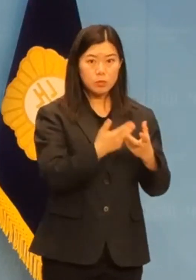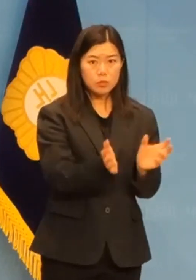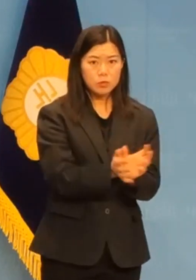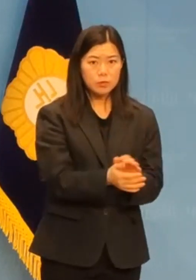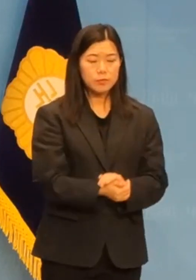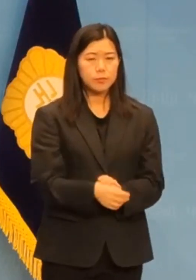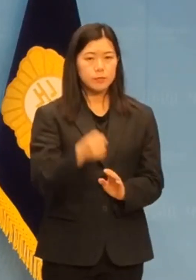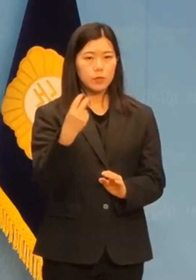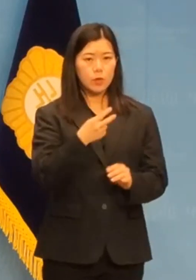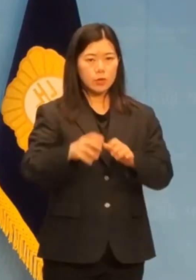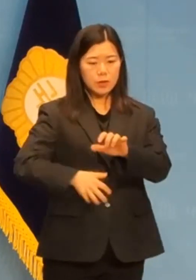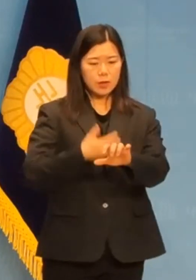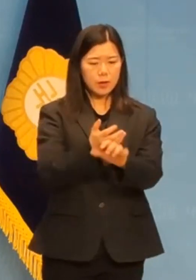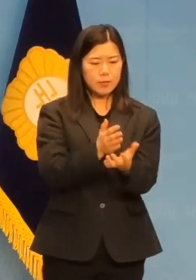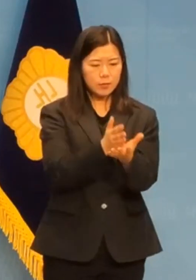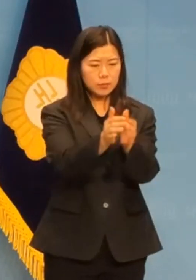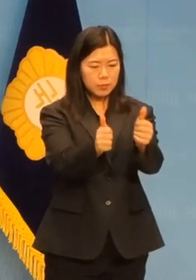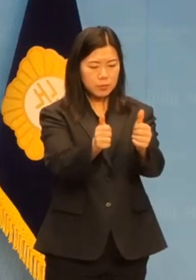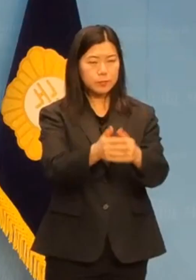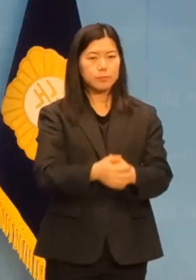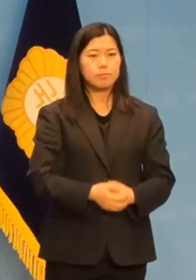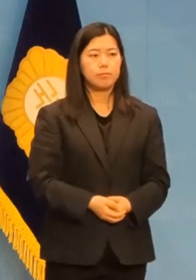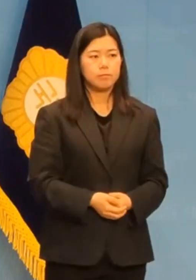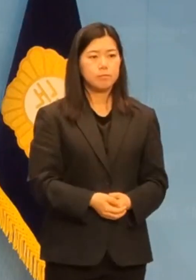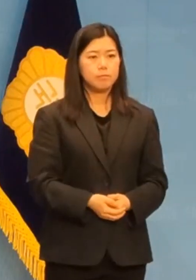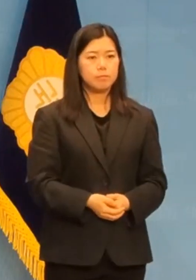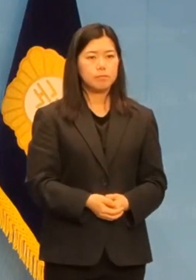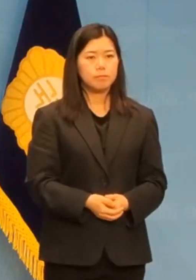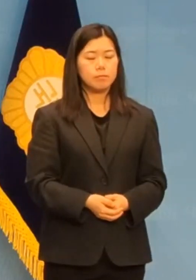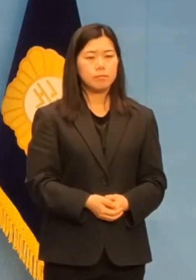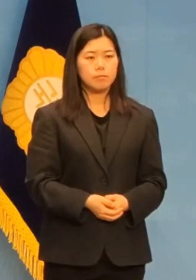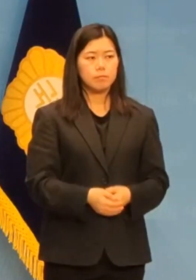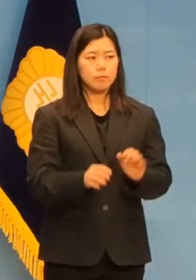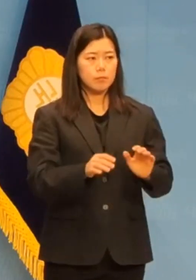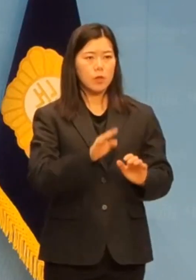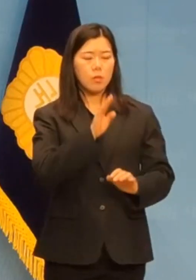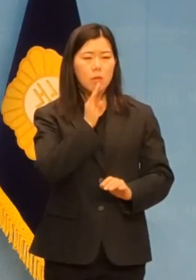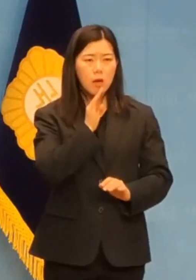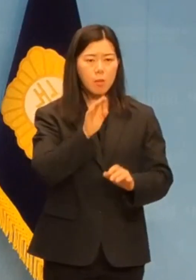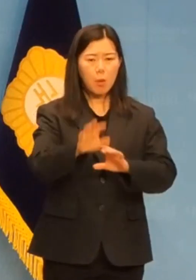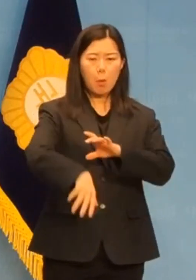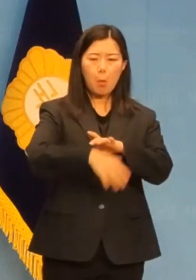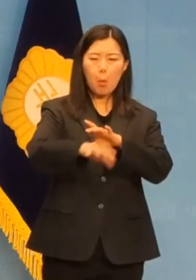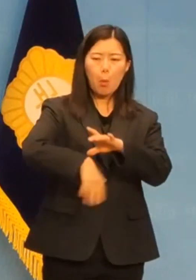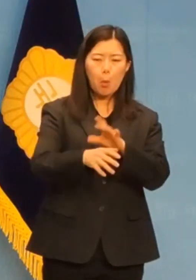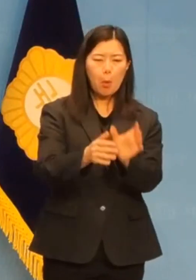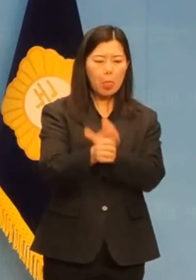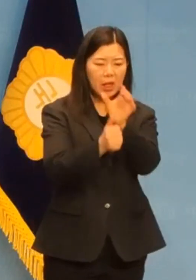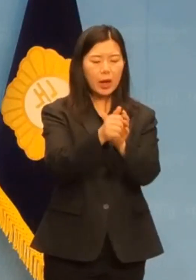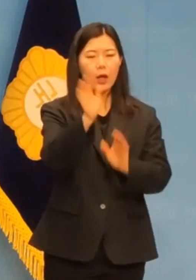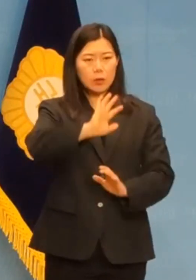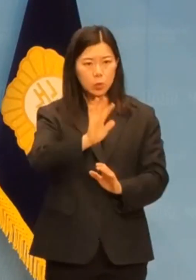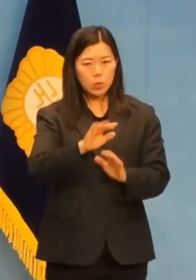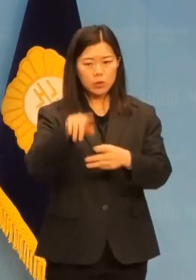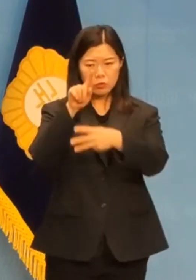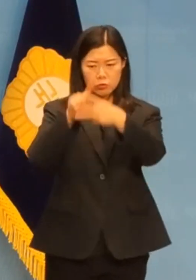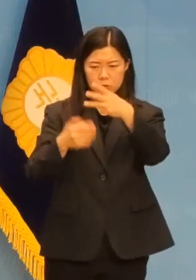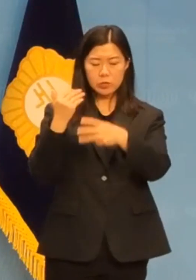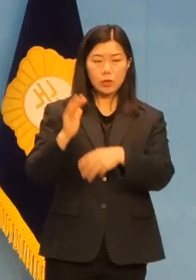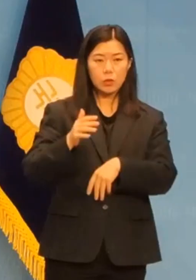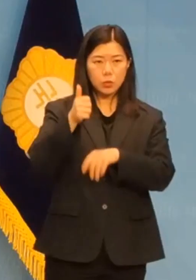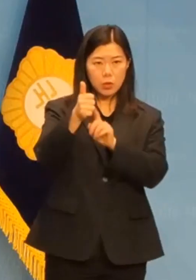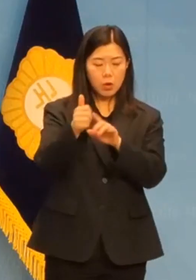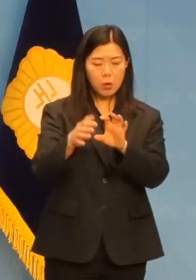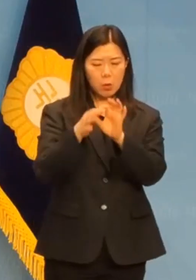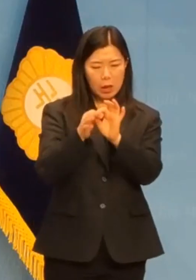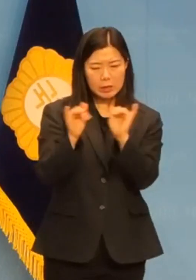더불어민주당과 내란 전담 재판부는 사실상 무작위 배당이 아닌 윤석열 전 대통령과